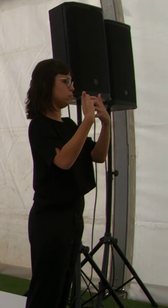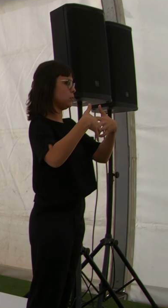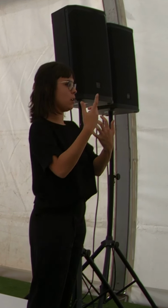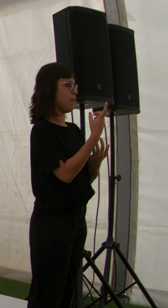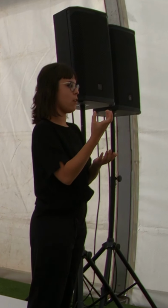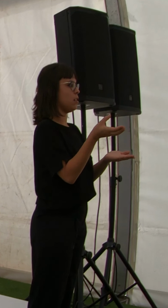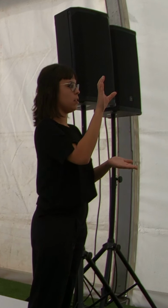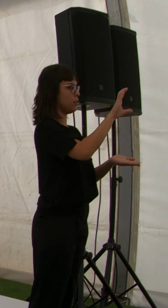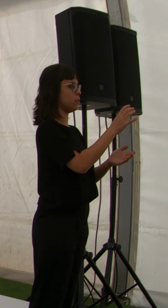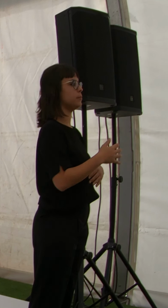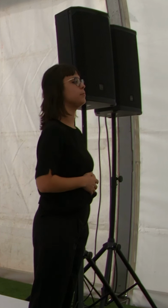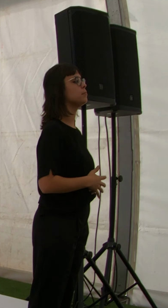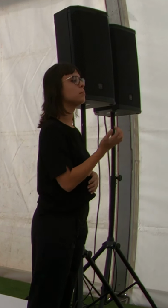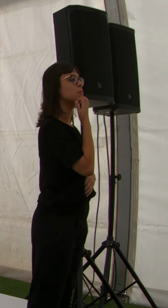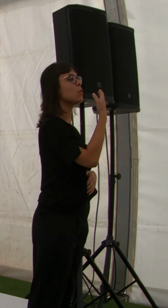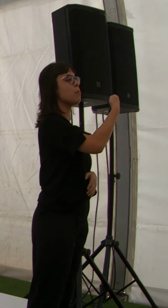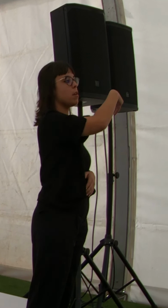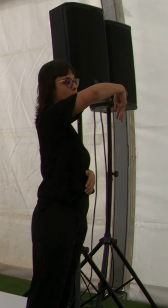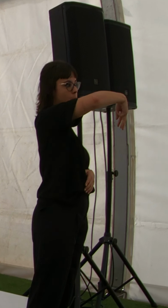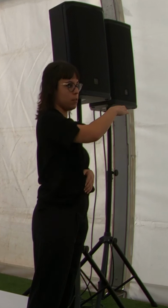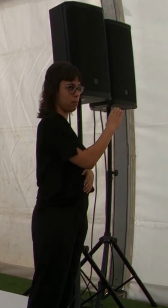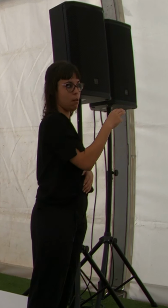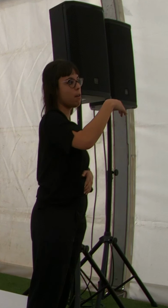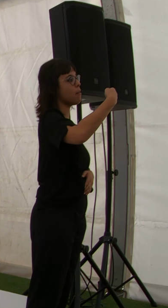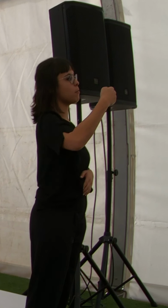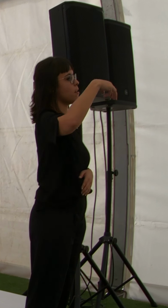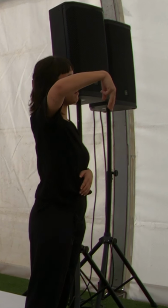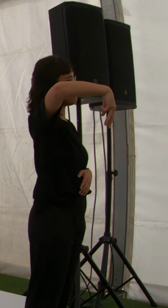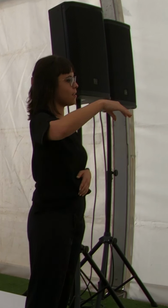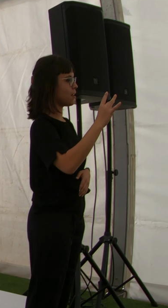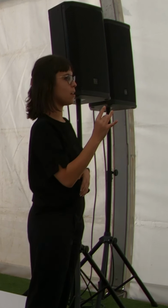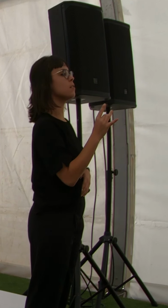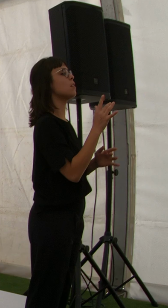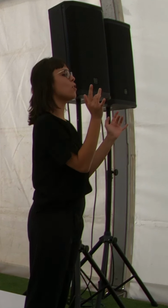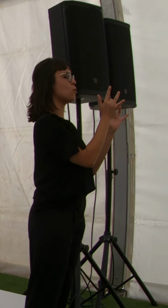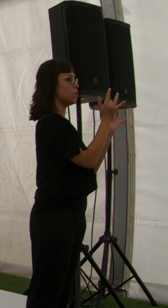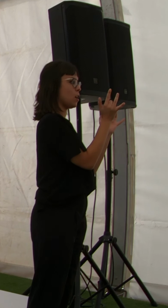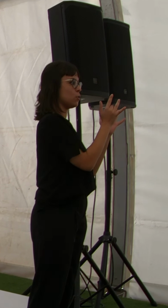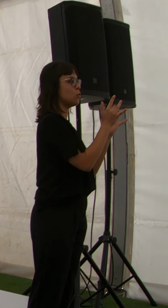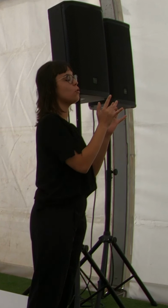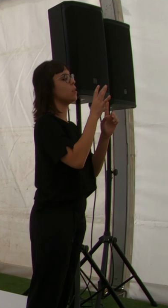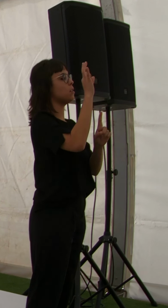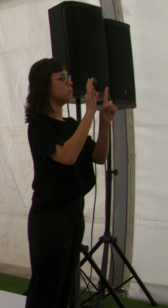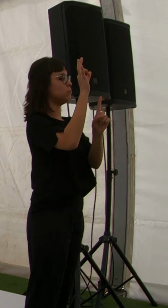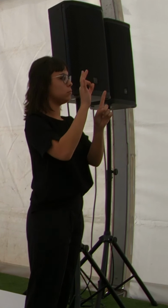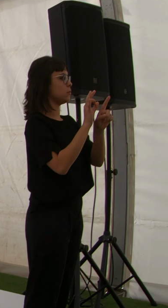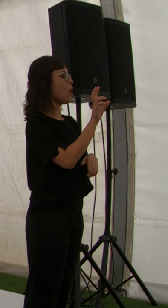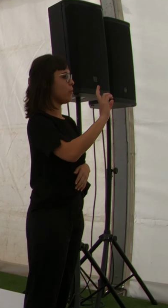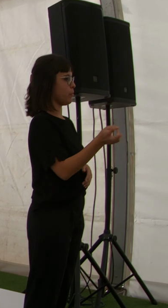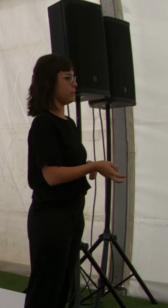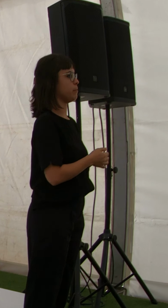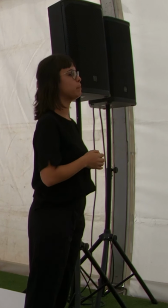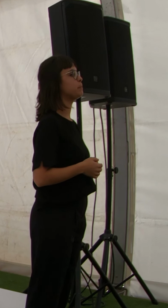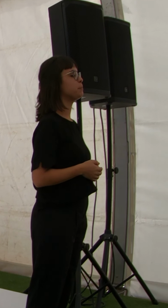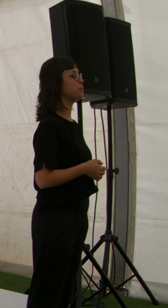por ejemplo los BMC, el BMS, los contactores, el sistema de refrigeración y la pera inverso. ¿De qué se han